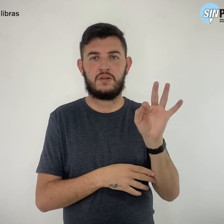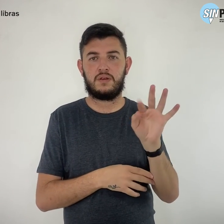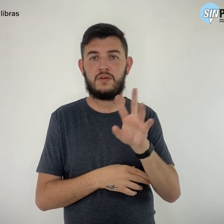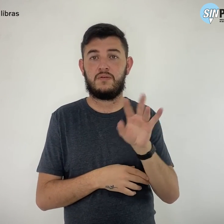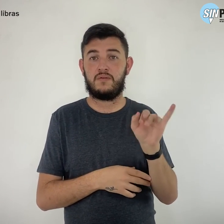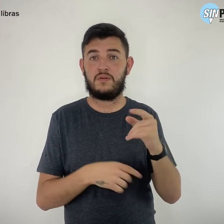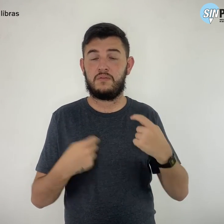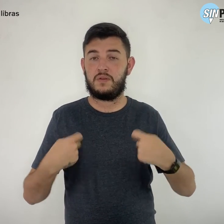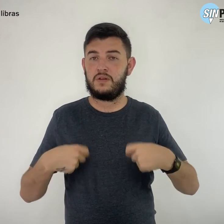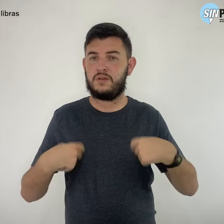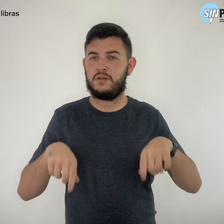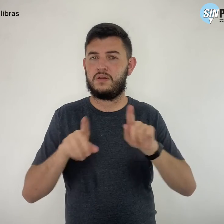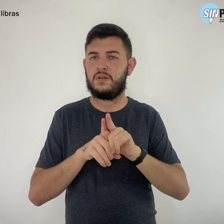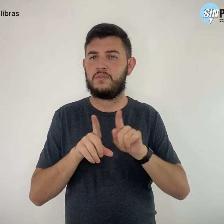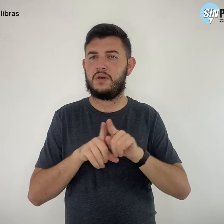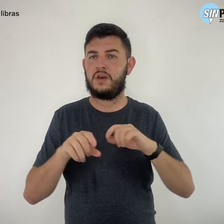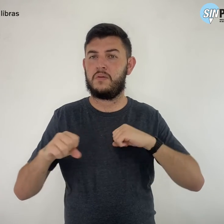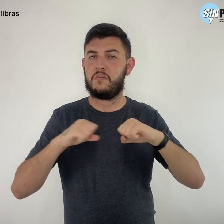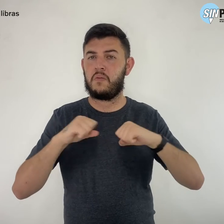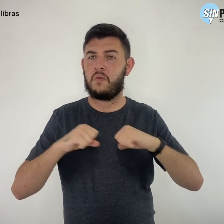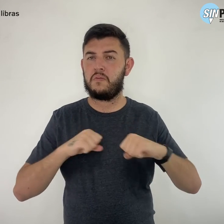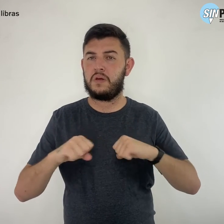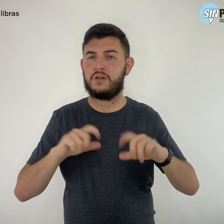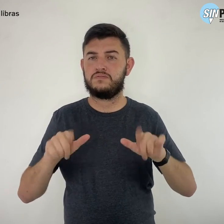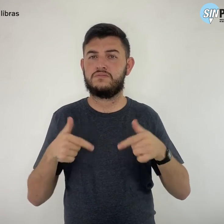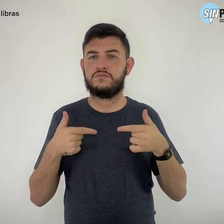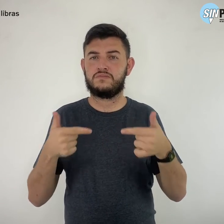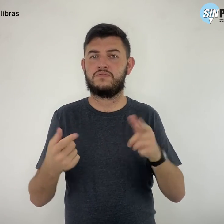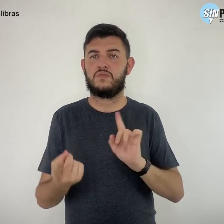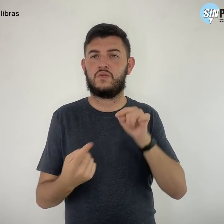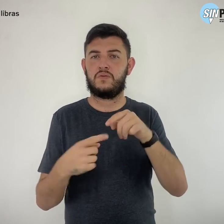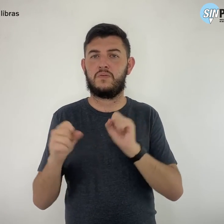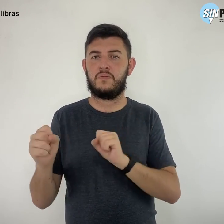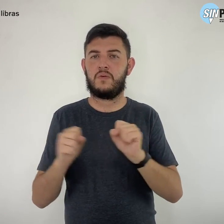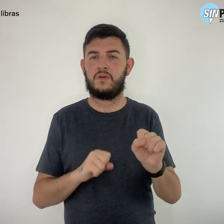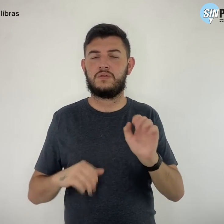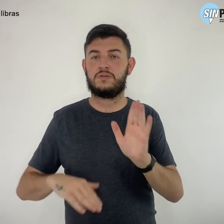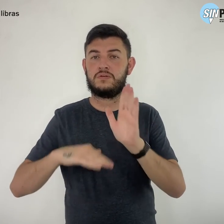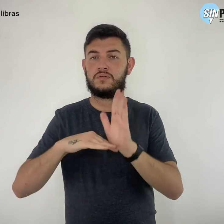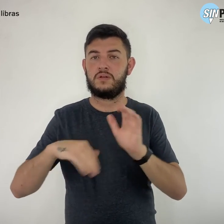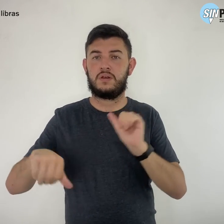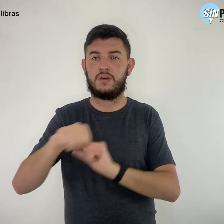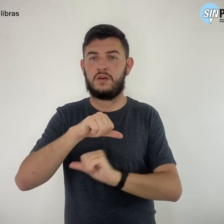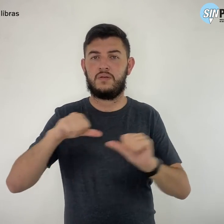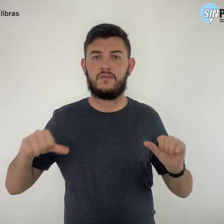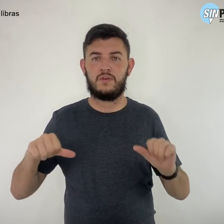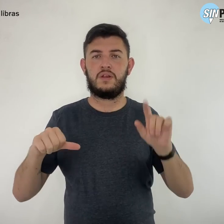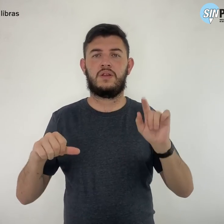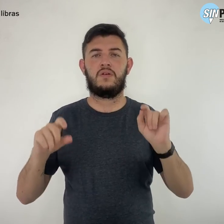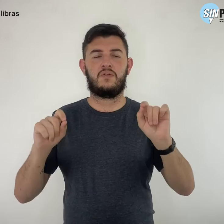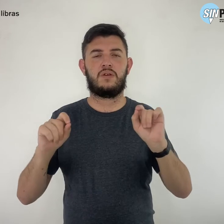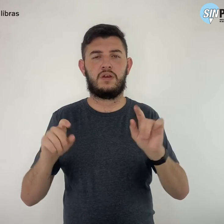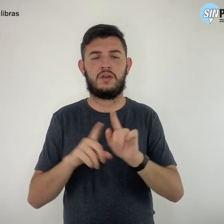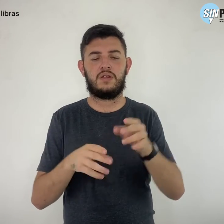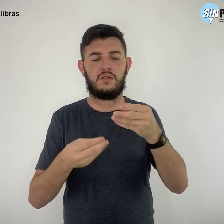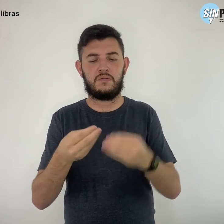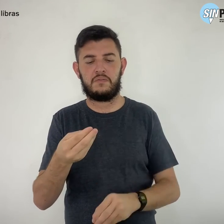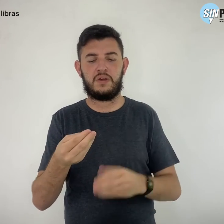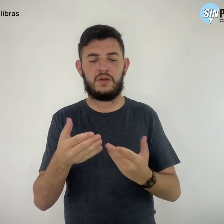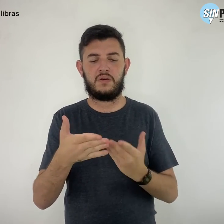será preciso muita mobilização para reverter no Senado Federal tantos retrocessos